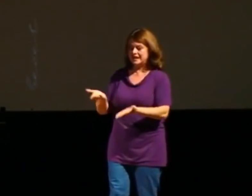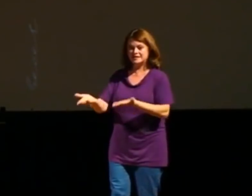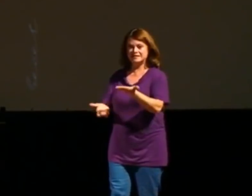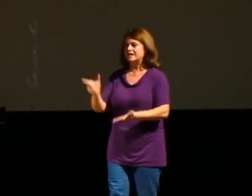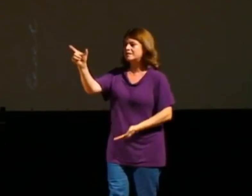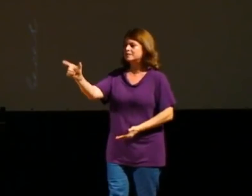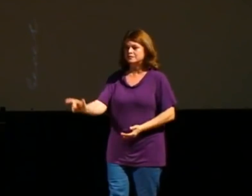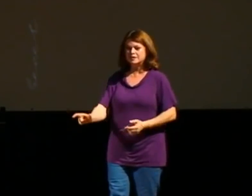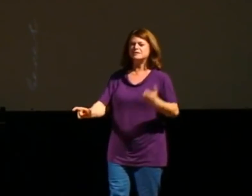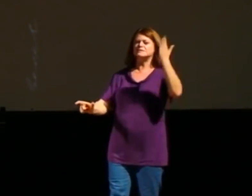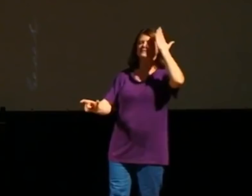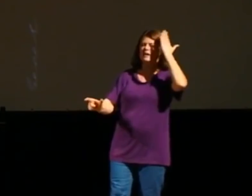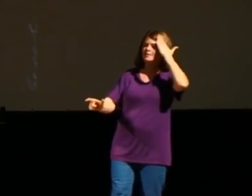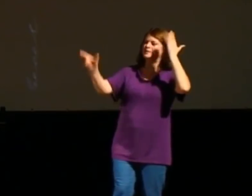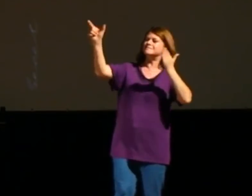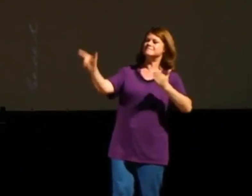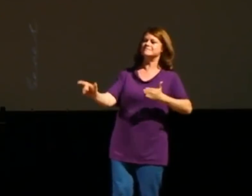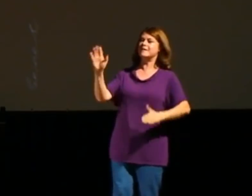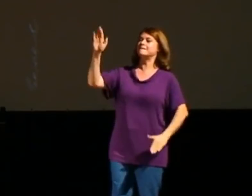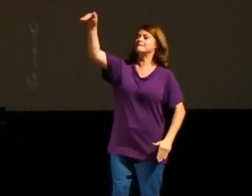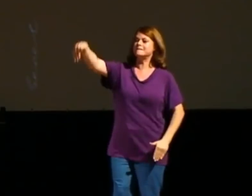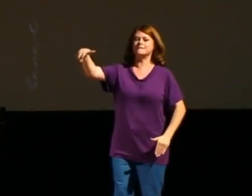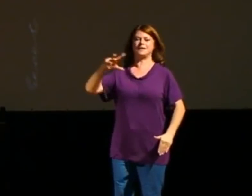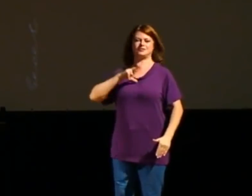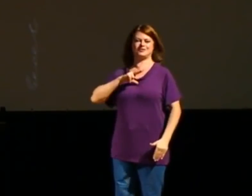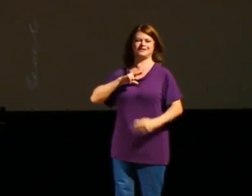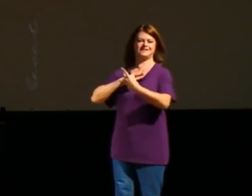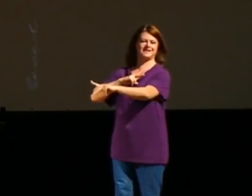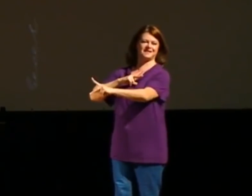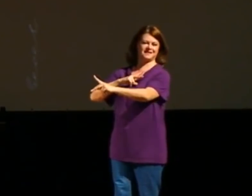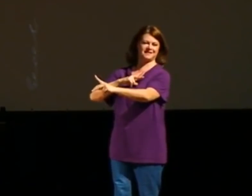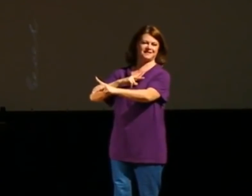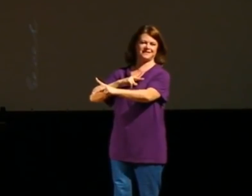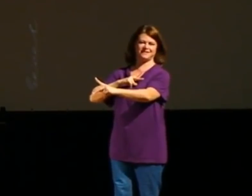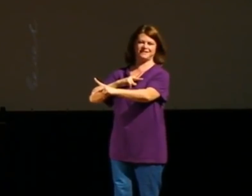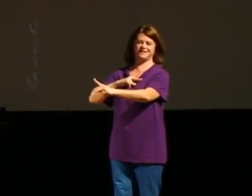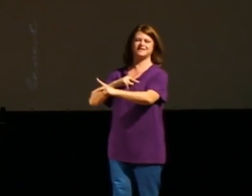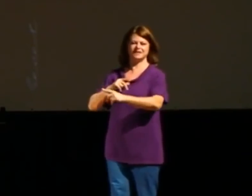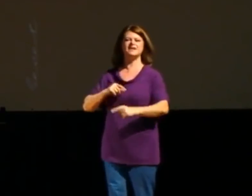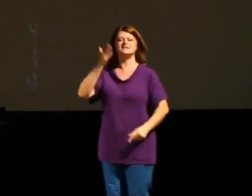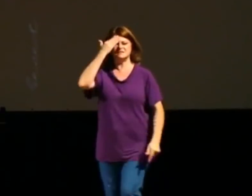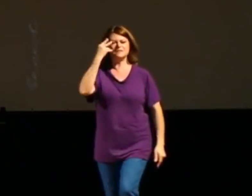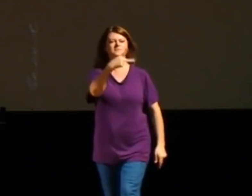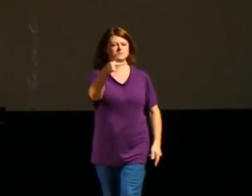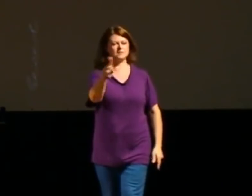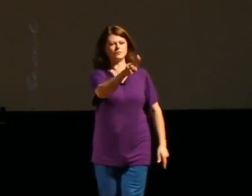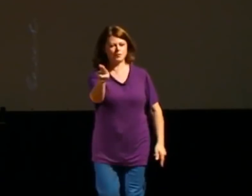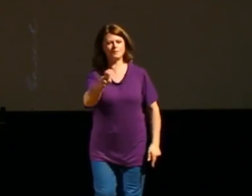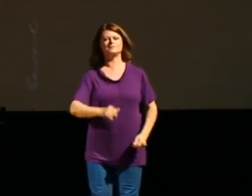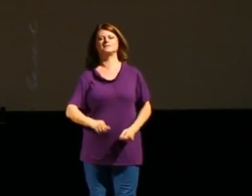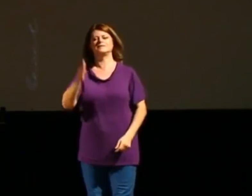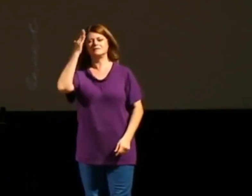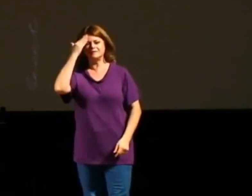Jesus, ele cuida de pessoas. Jesus, ele sabe o teu nome, ele conhece o teu